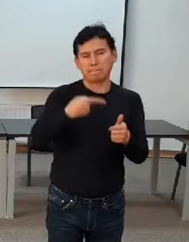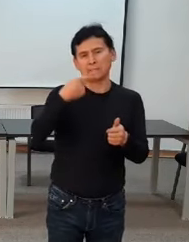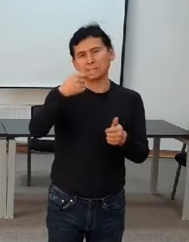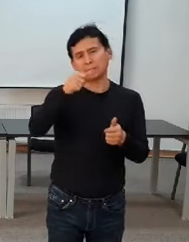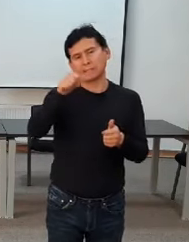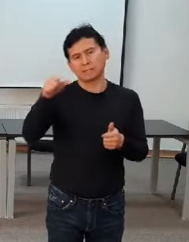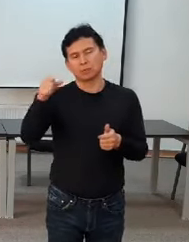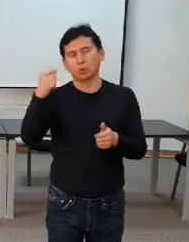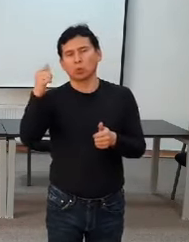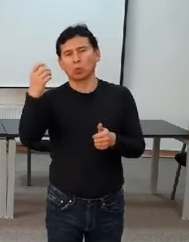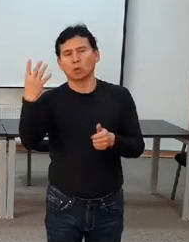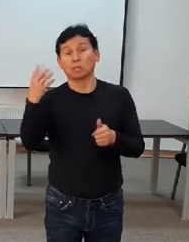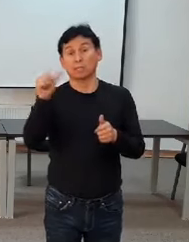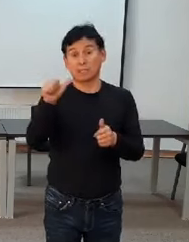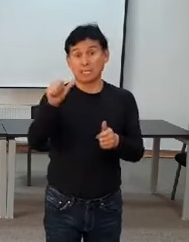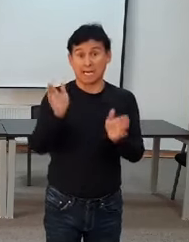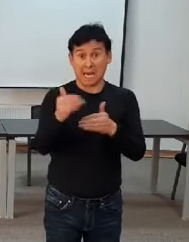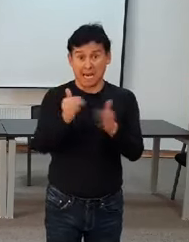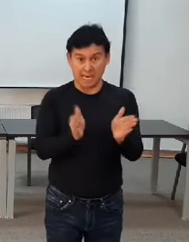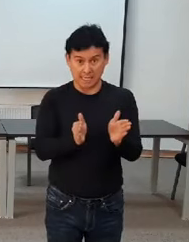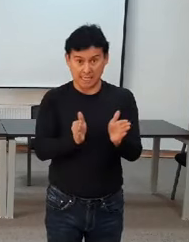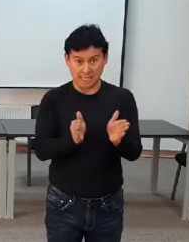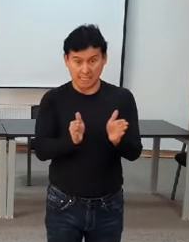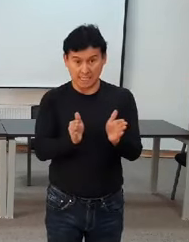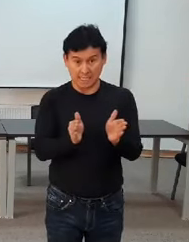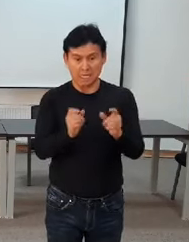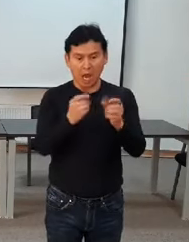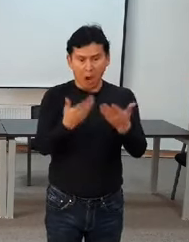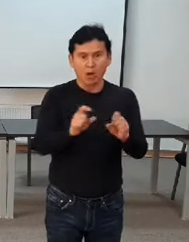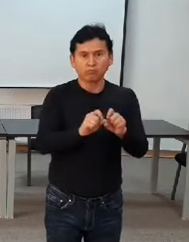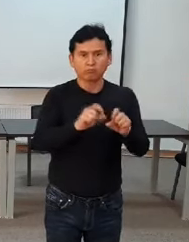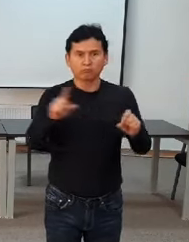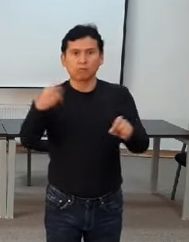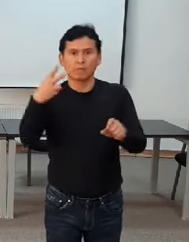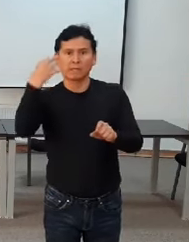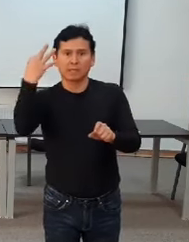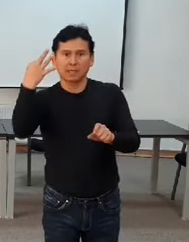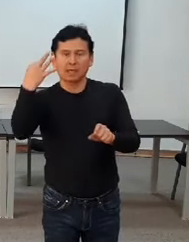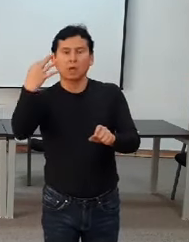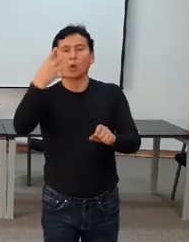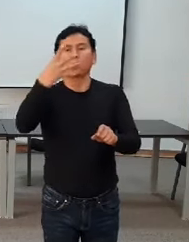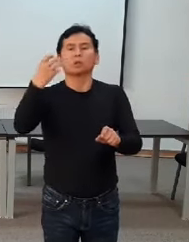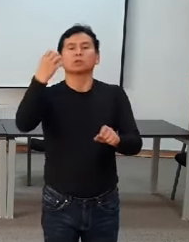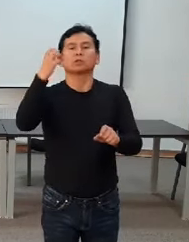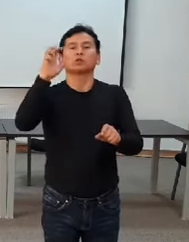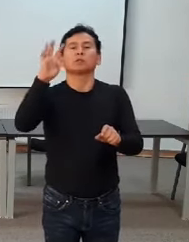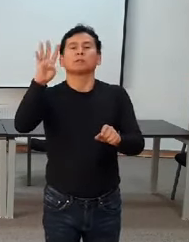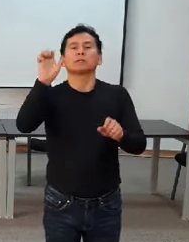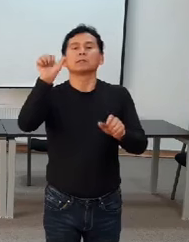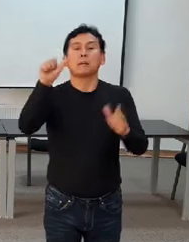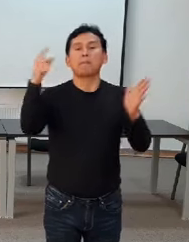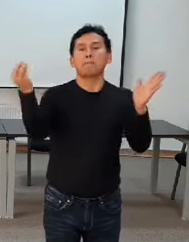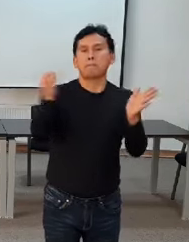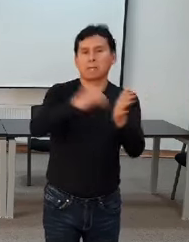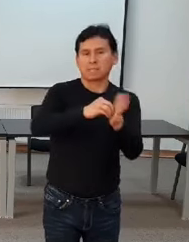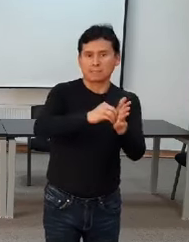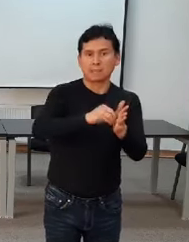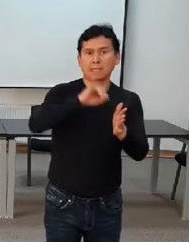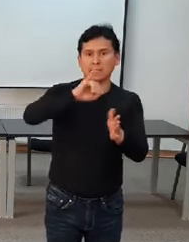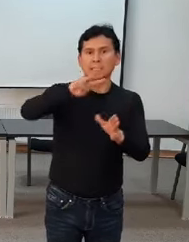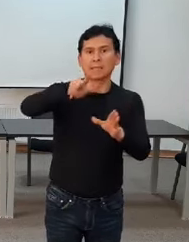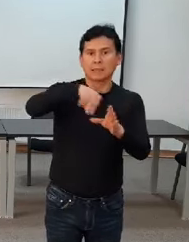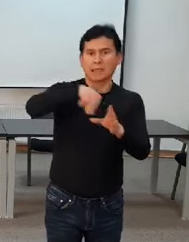1.646 canastas y se incrementó en un 23% con 496 canastas más. Integra